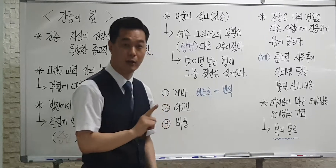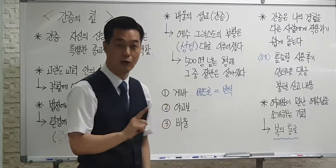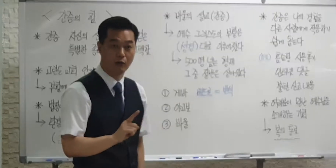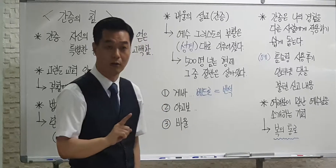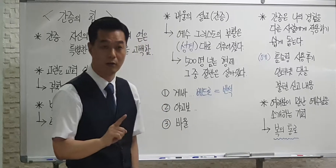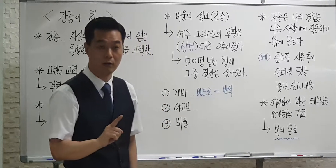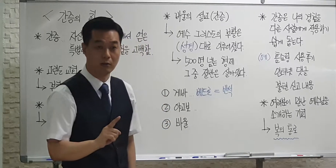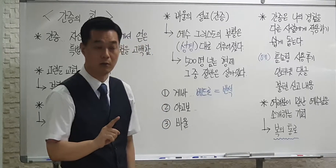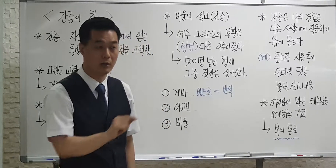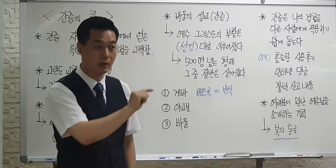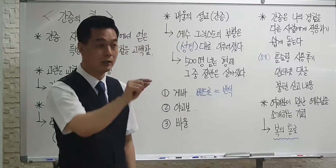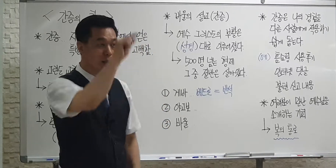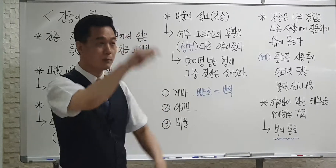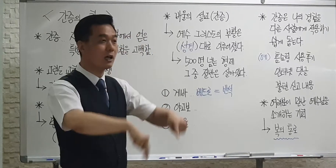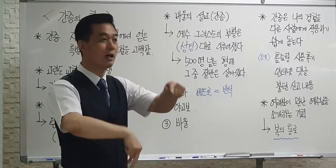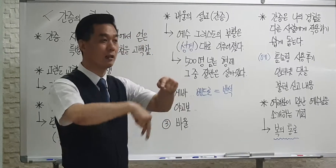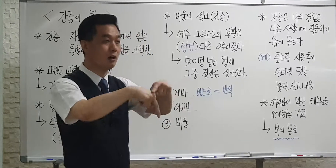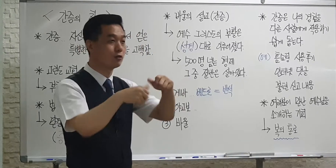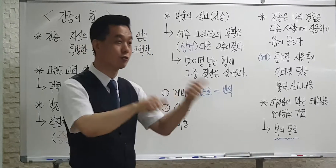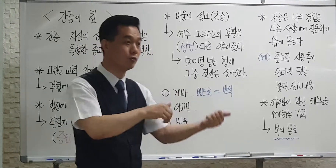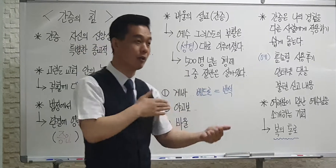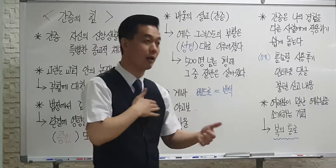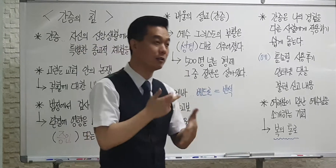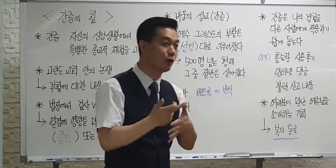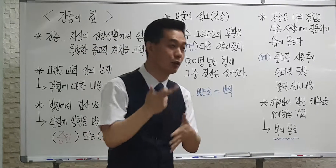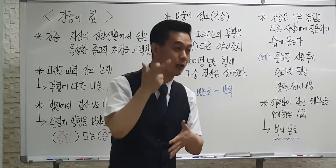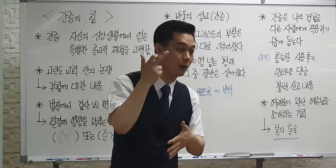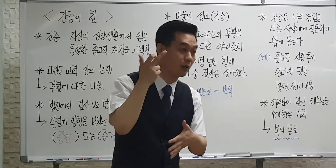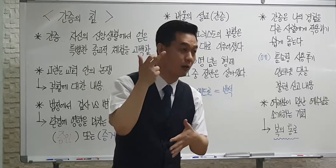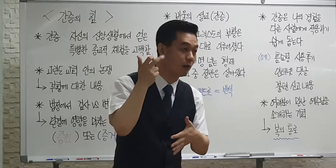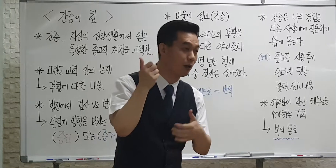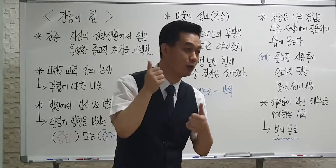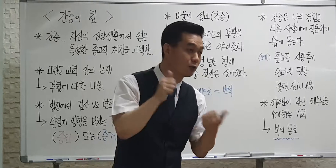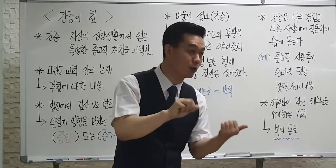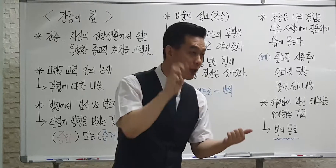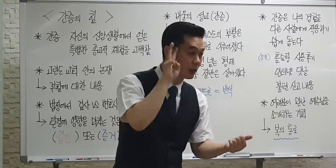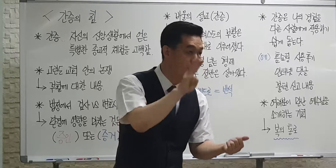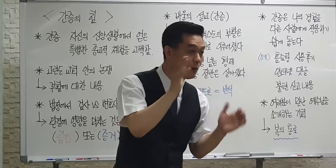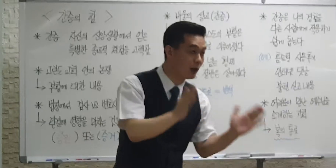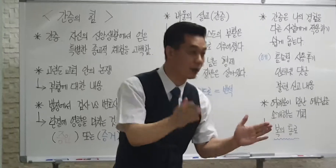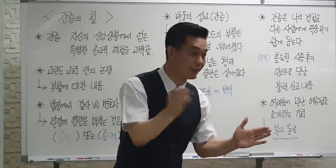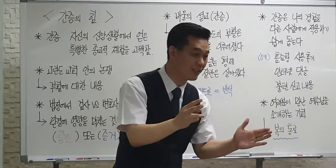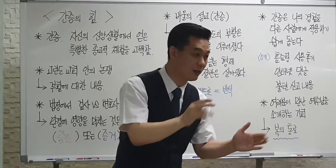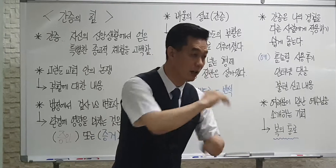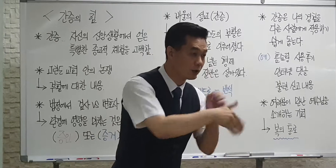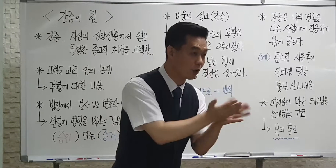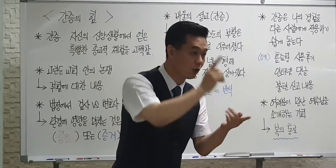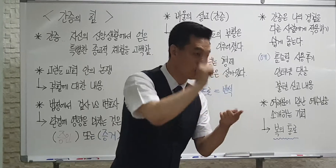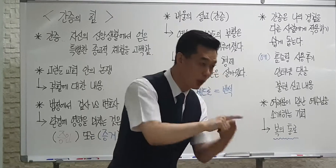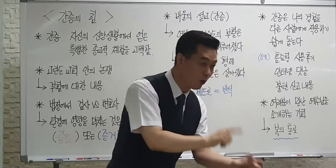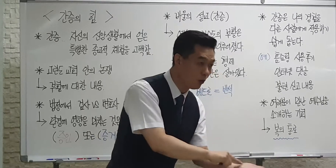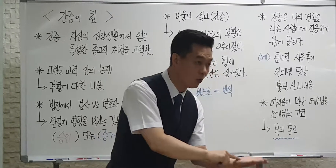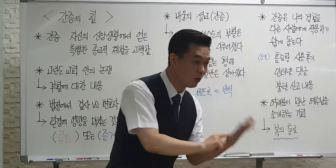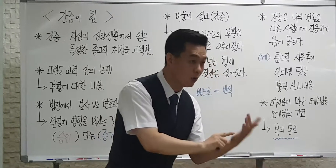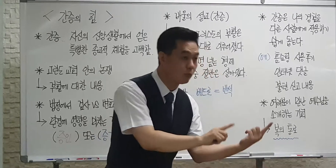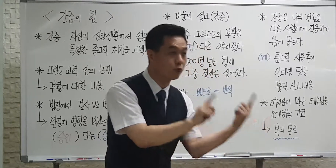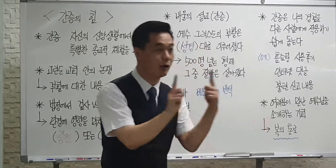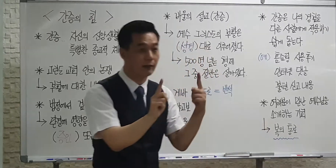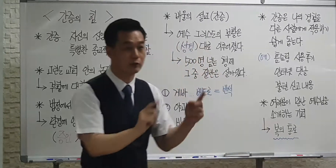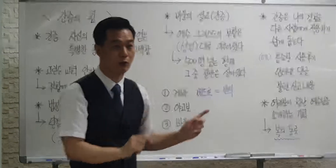됐을까요? 십자가에 달려 죽은 내 큰형이 죽었다가 3일 만에 다시 성경대로 부활했어.